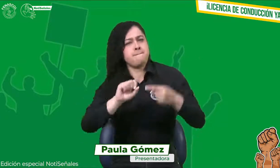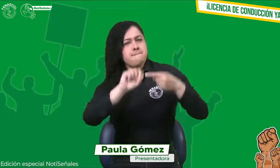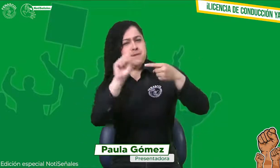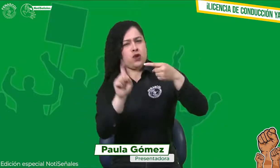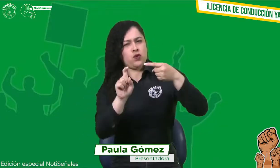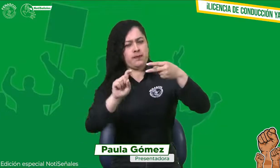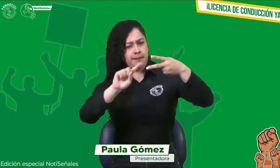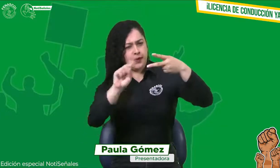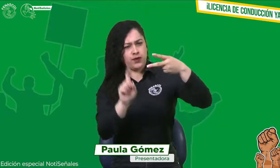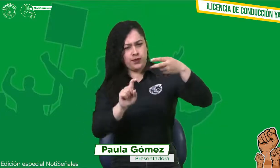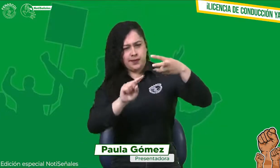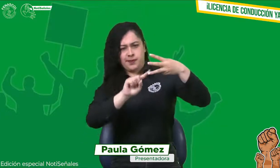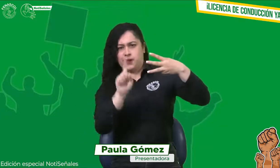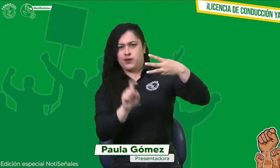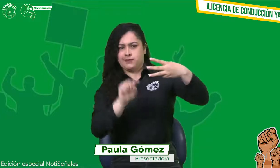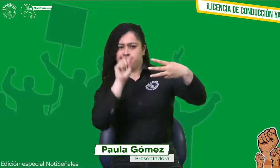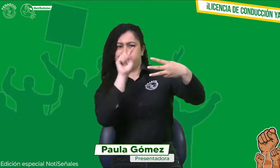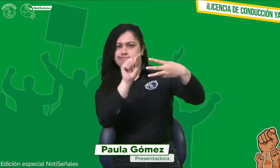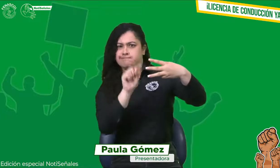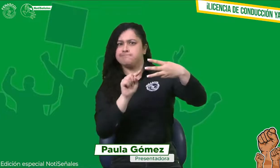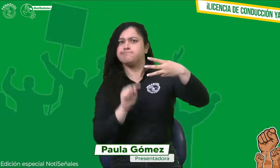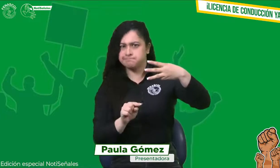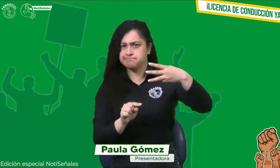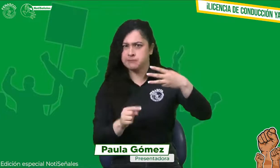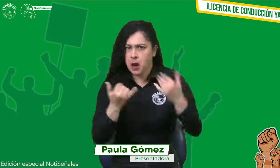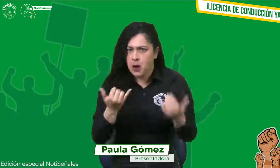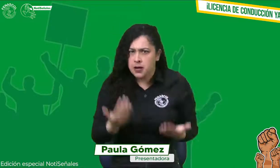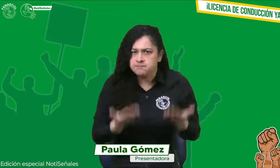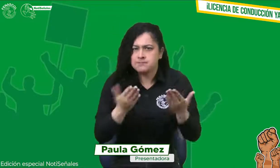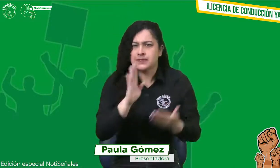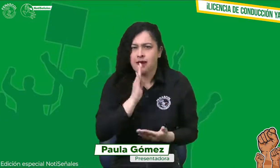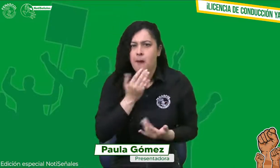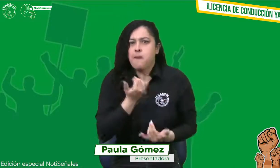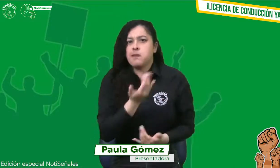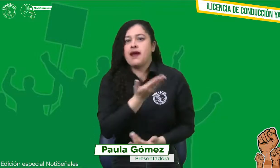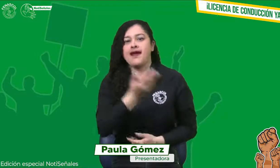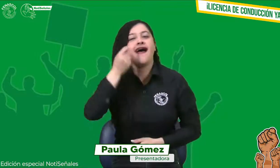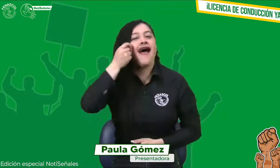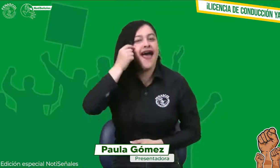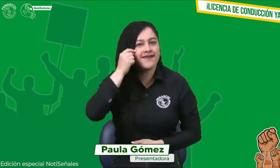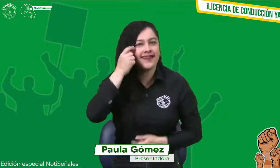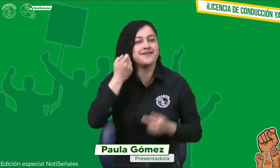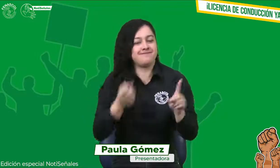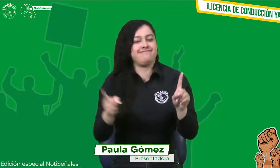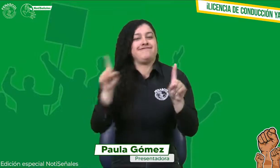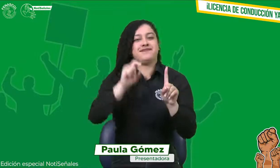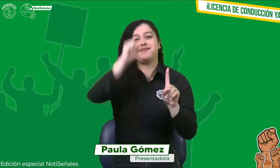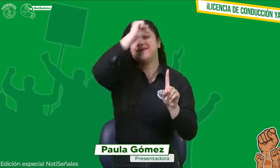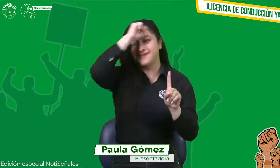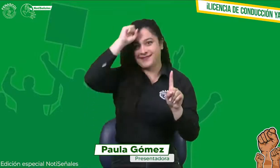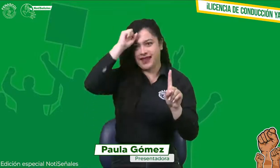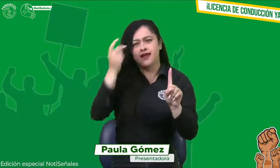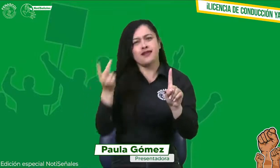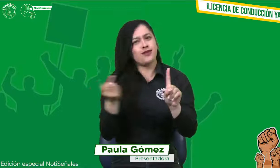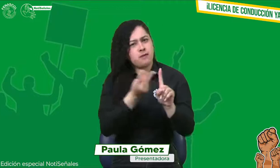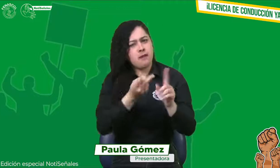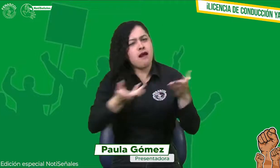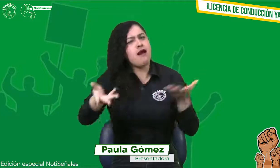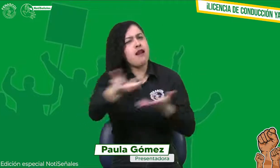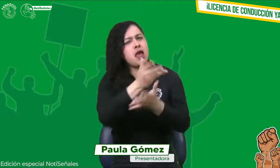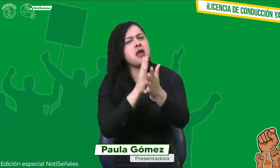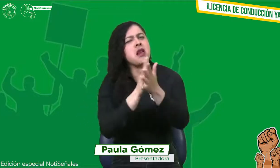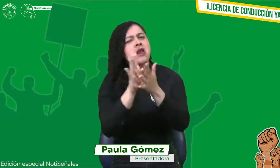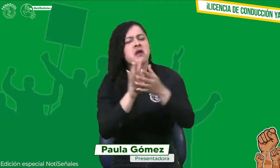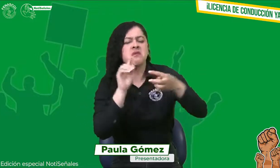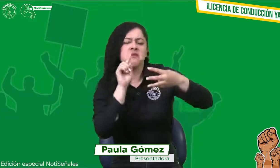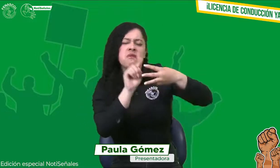licencia de conducción. Vamos a trabajar tres preguntas. Para esto me acompaña Henry